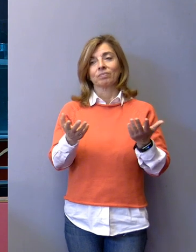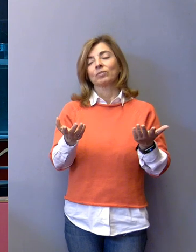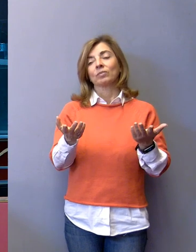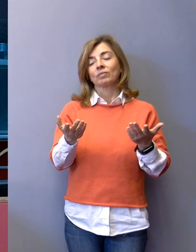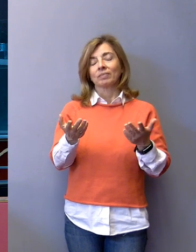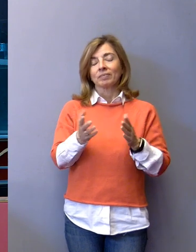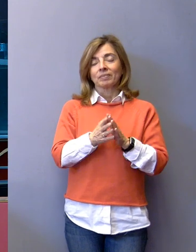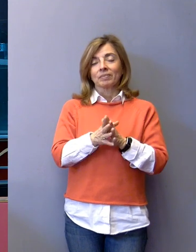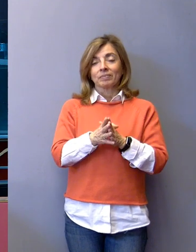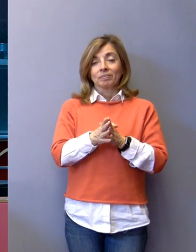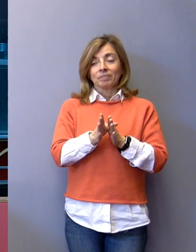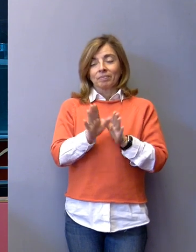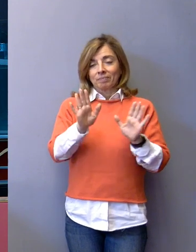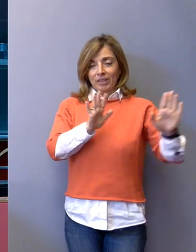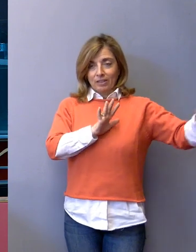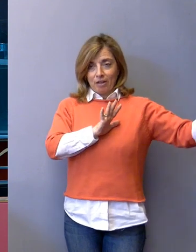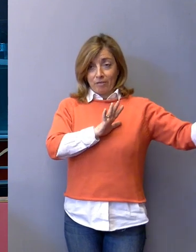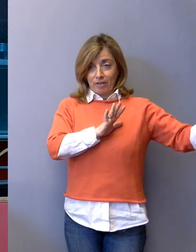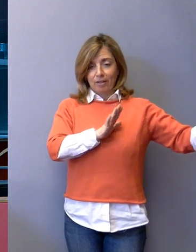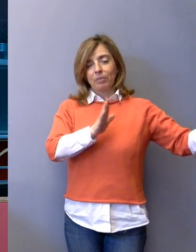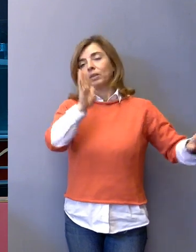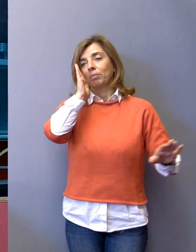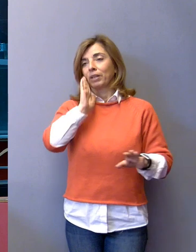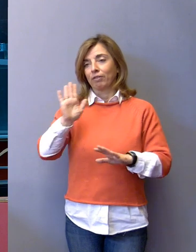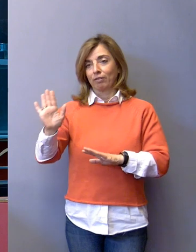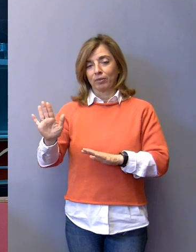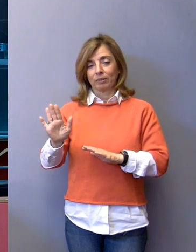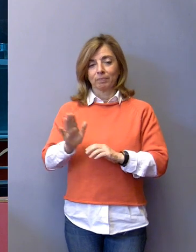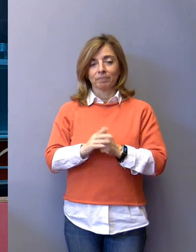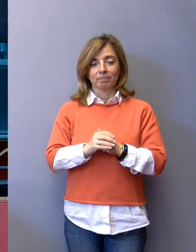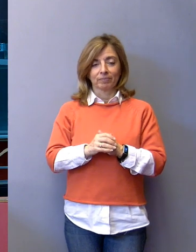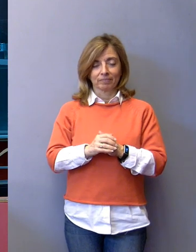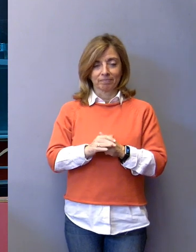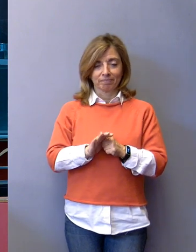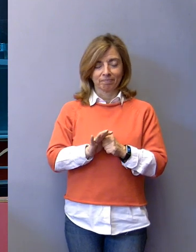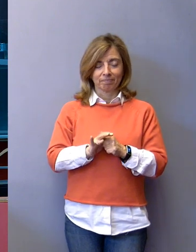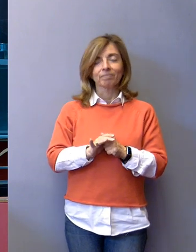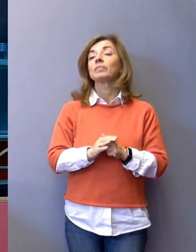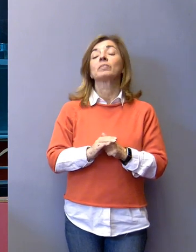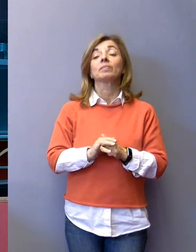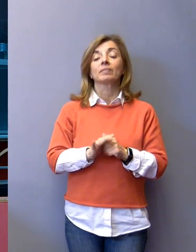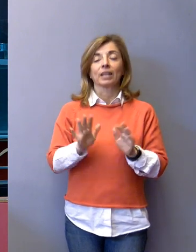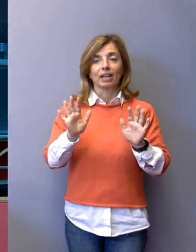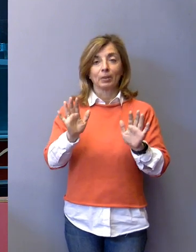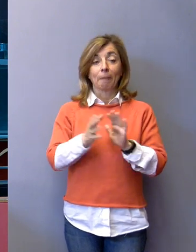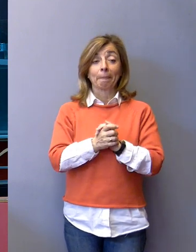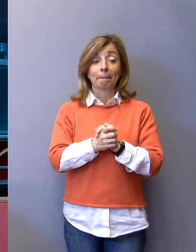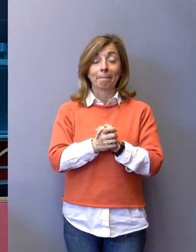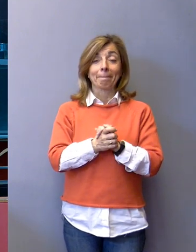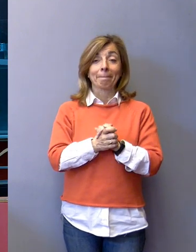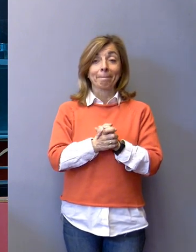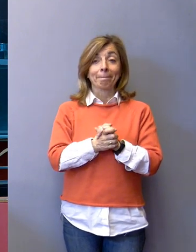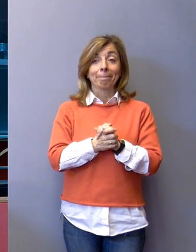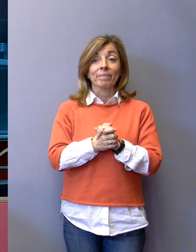rimetto ferma Allora per cortesia per cortesia Allora mi Allora è la seconda